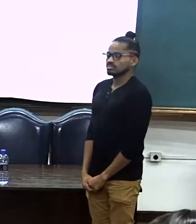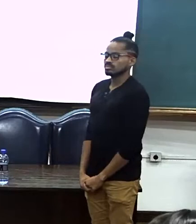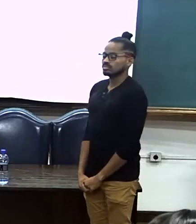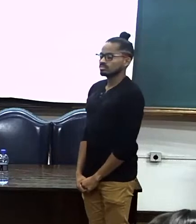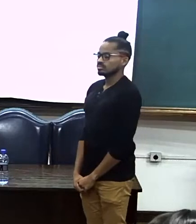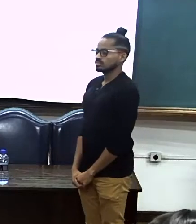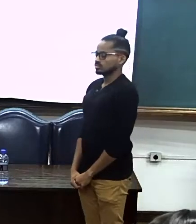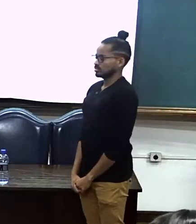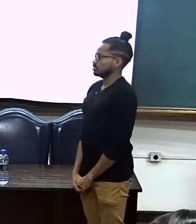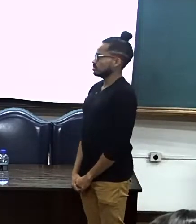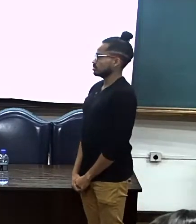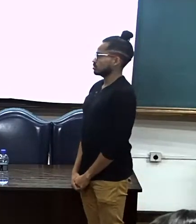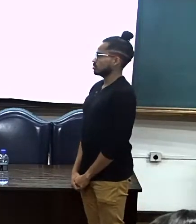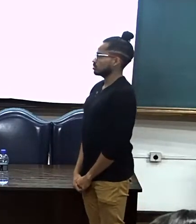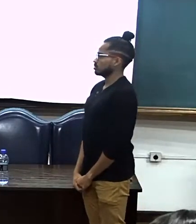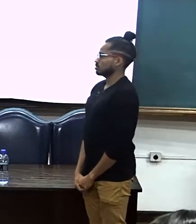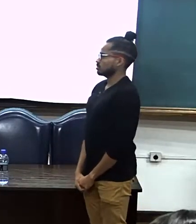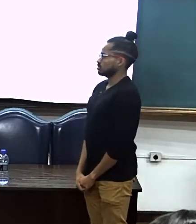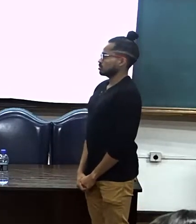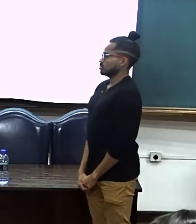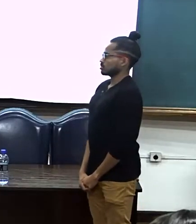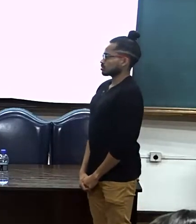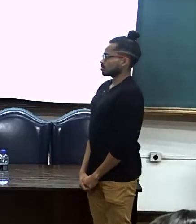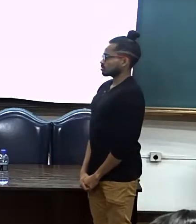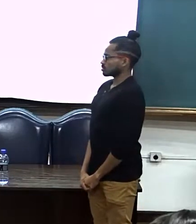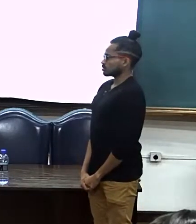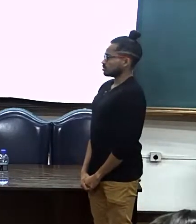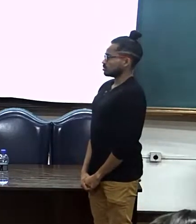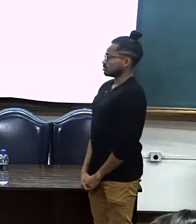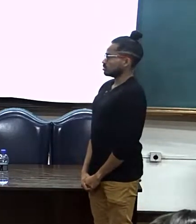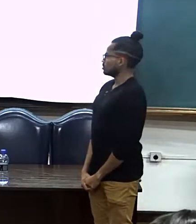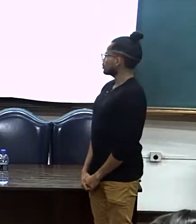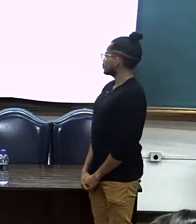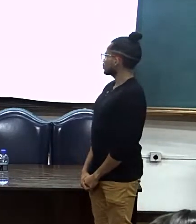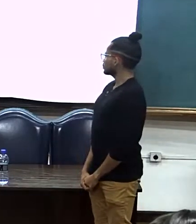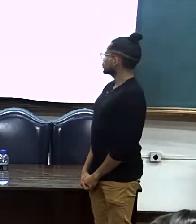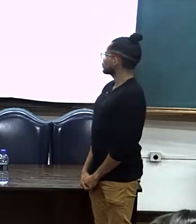mesma daquele onde a gente tem o toque.